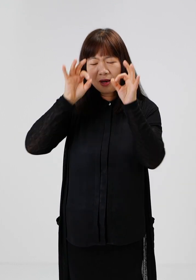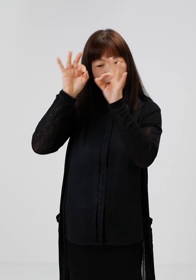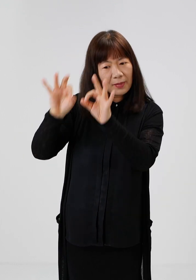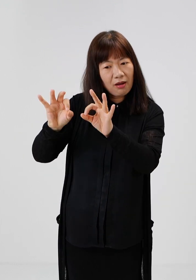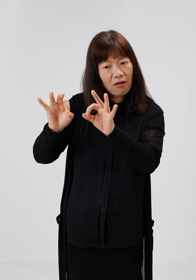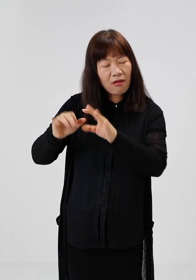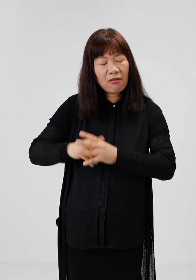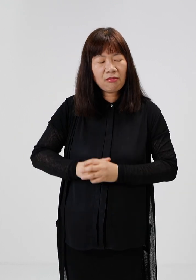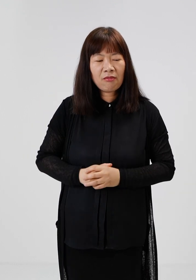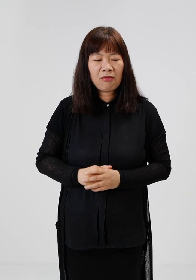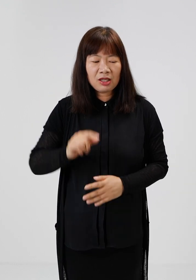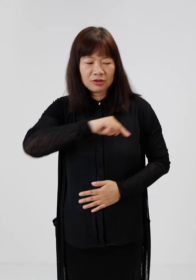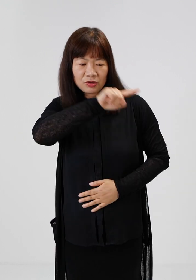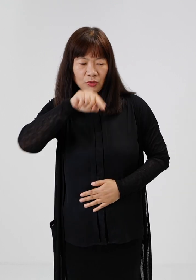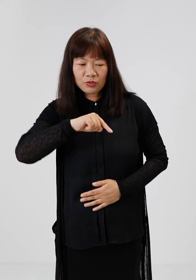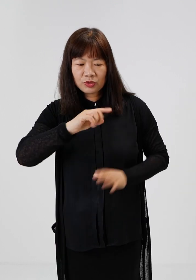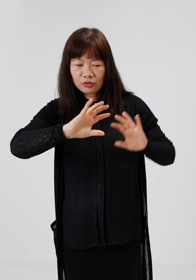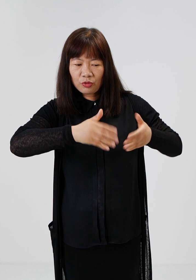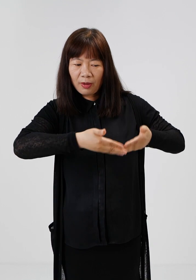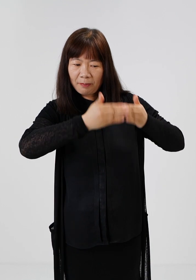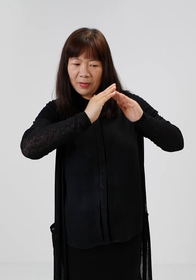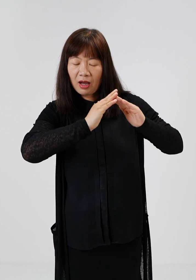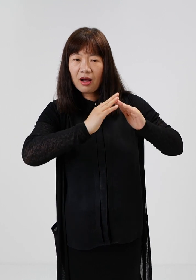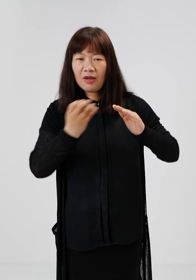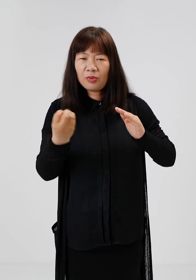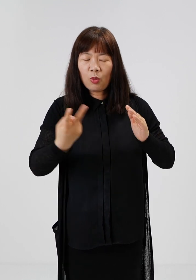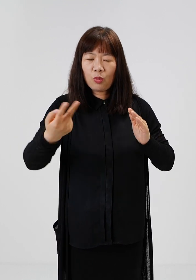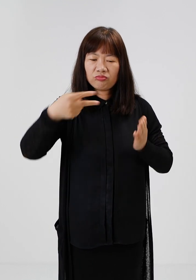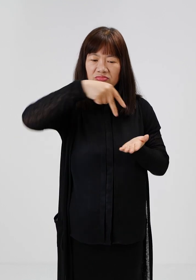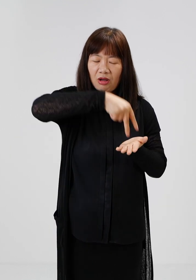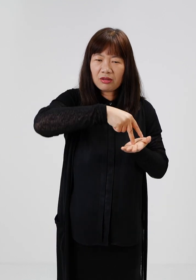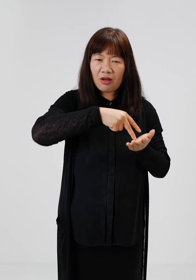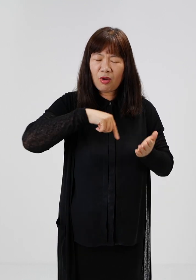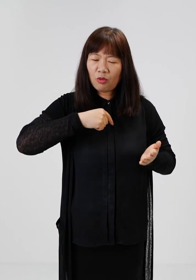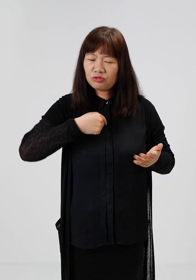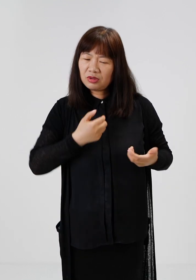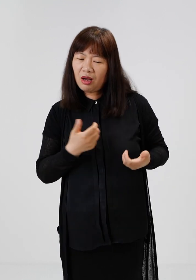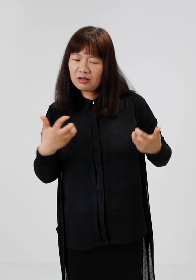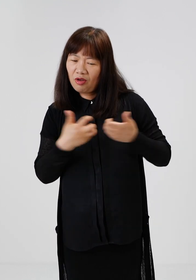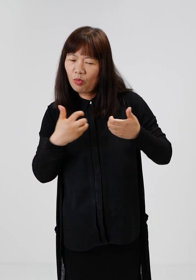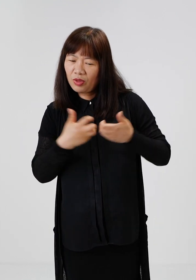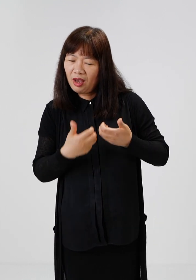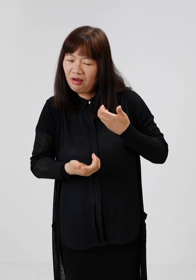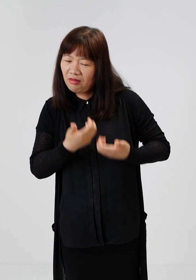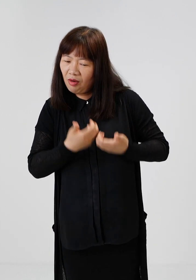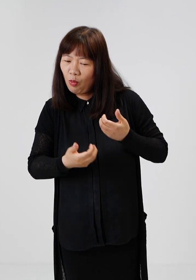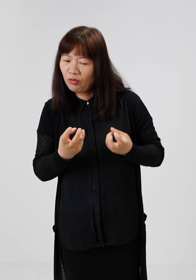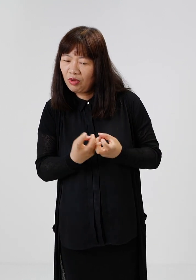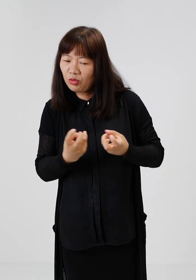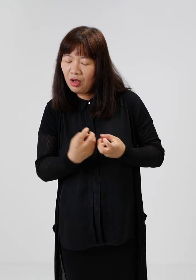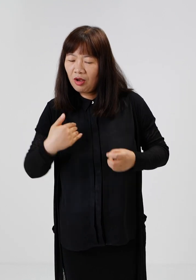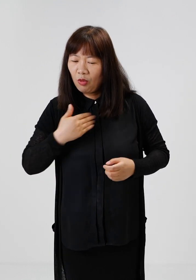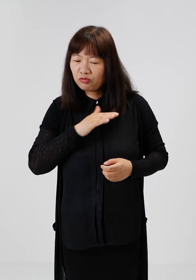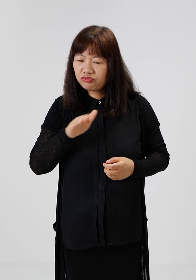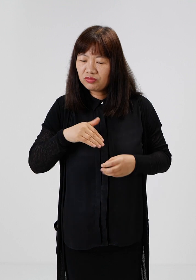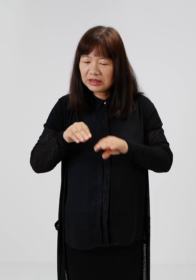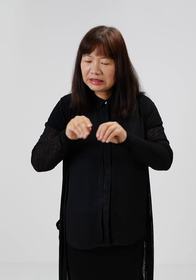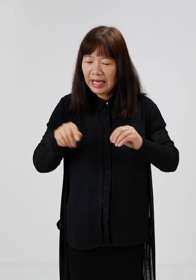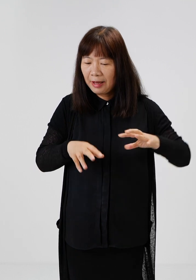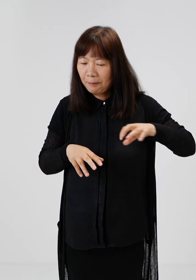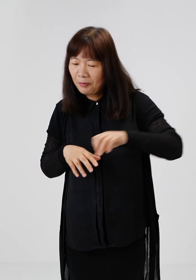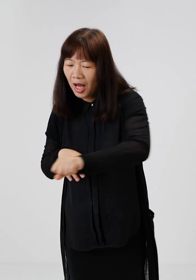저들이 국가를 세우고 또 일어나서 우리와 갈등을 빚는 건 아닐까? 우리 몫이 적어지는 건